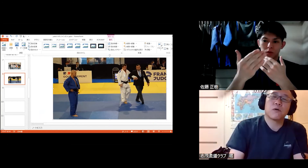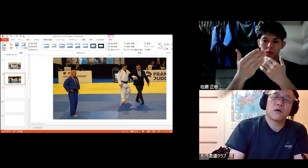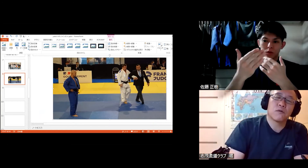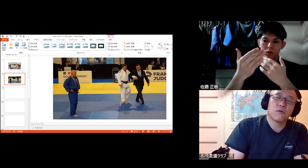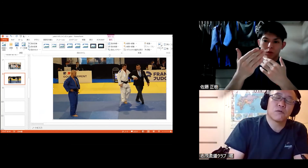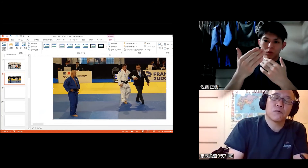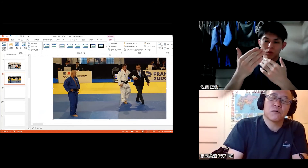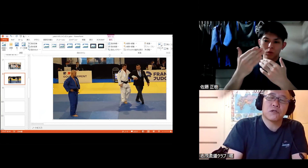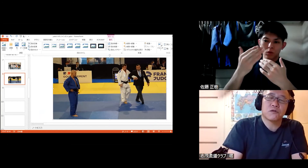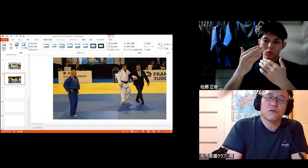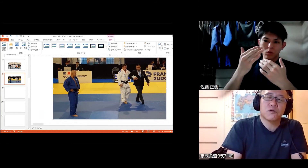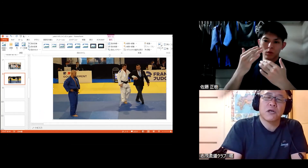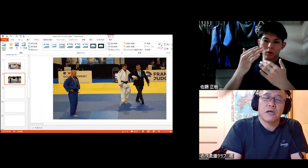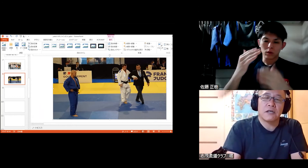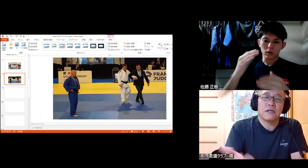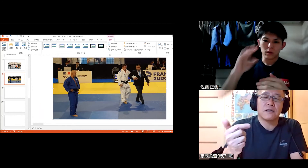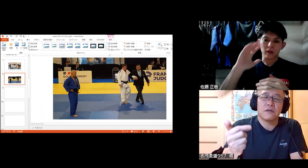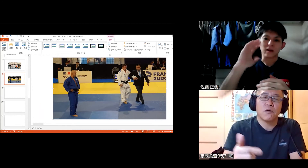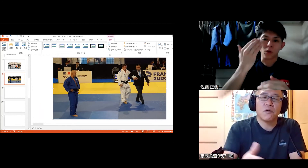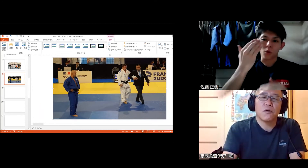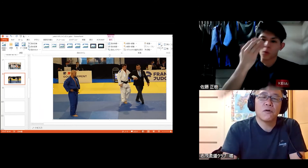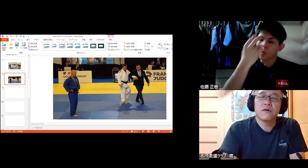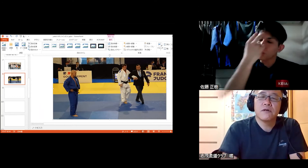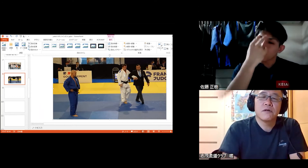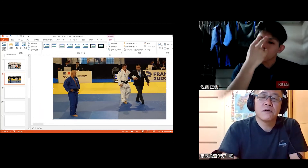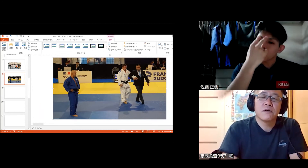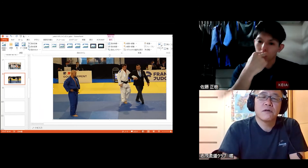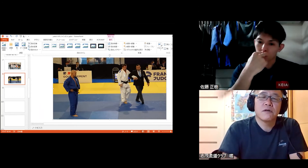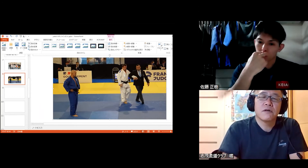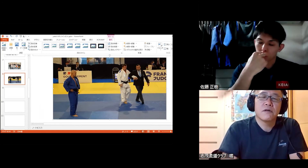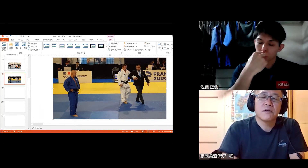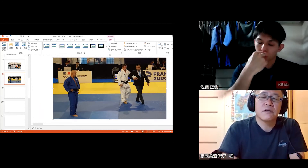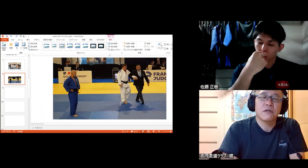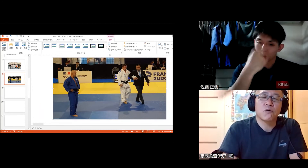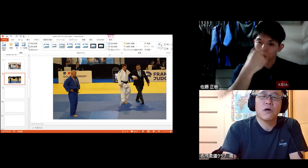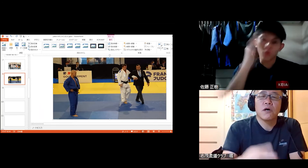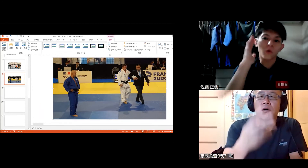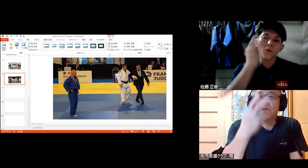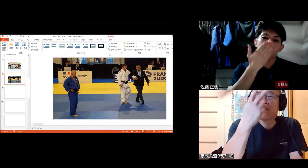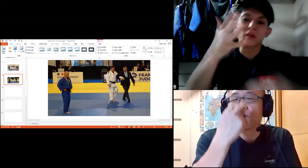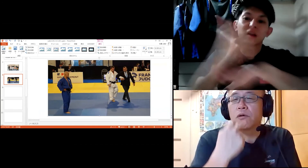これ、ろう者柔道大会の、なんですけど、